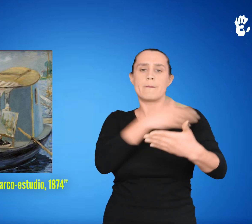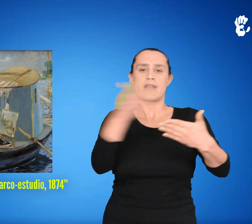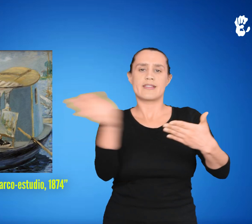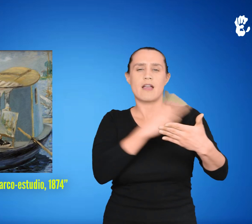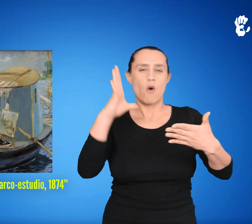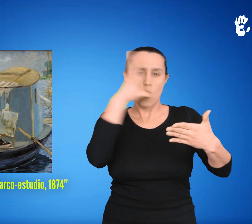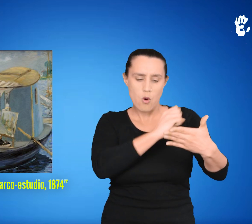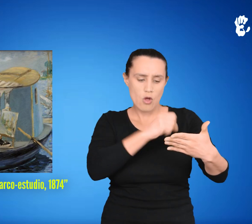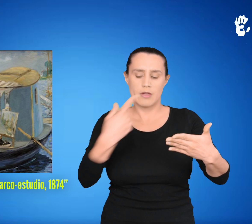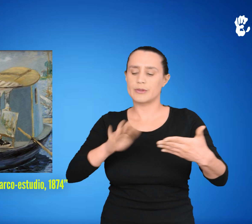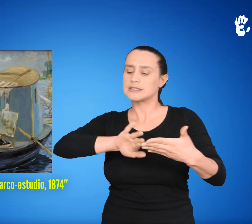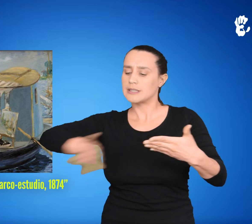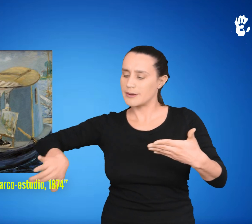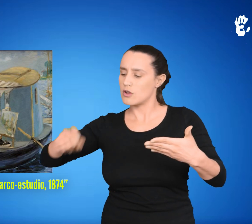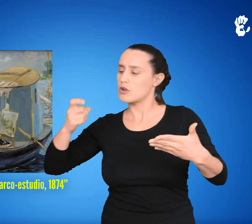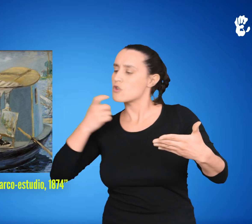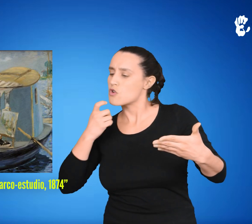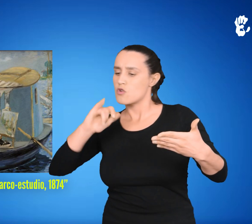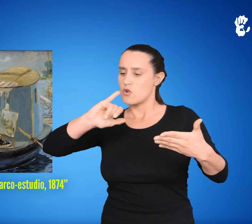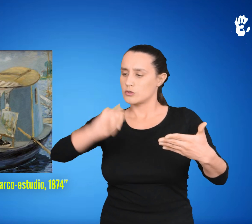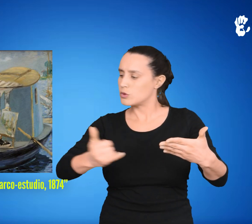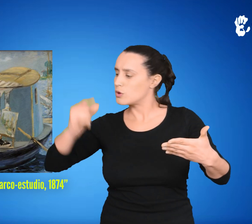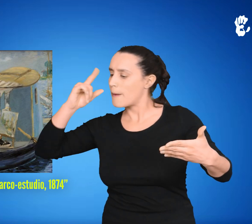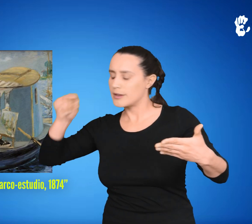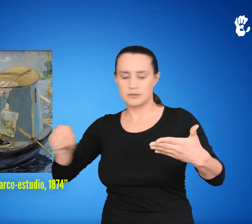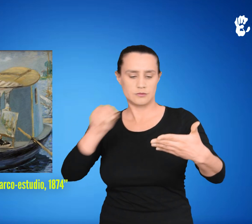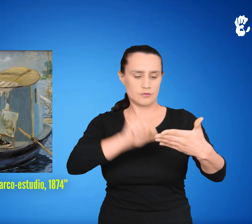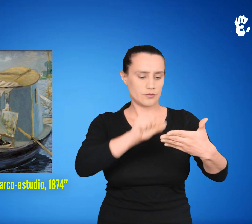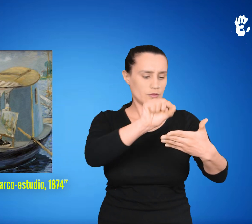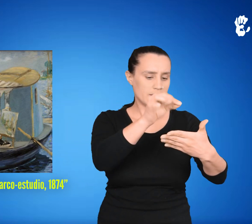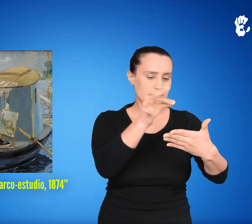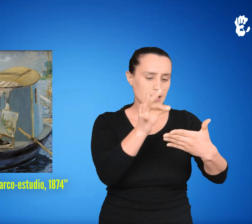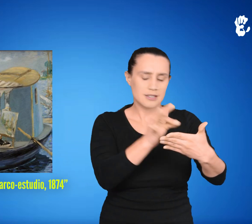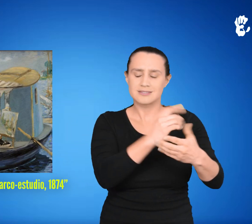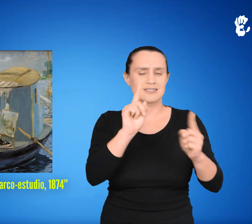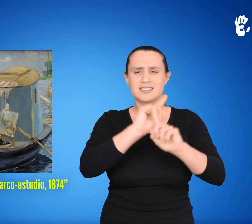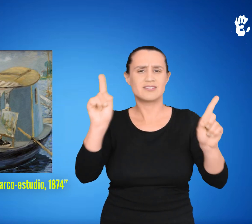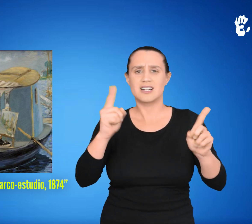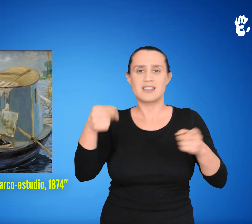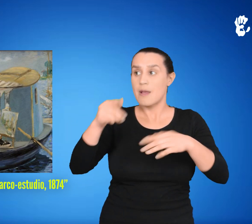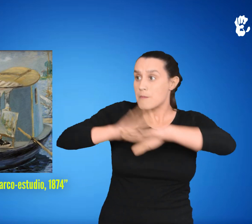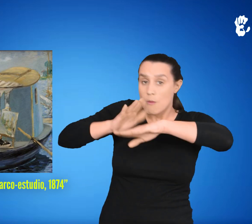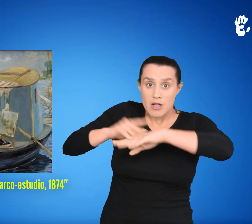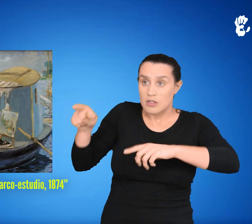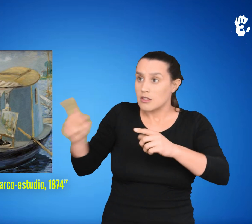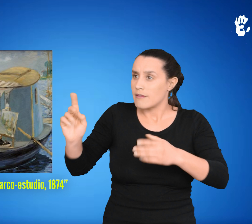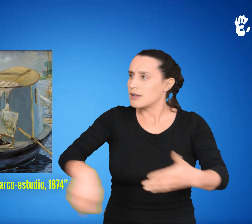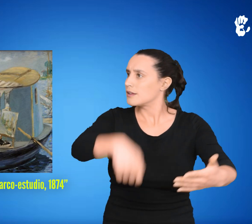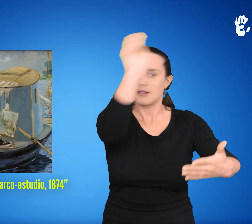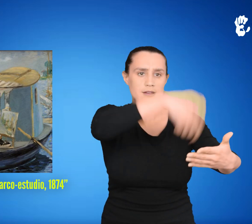maestros debe depositarlos directamente sobre la tela en rápidas pinceladas preocupándose menos de los detalles